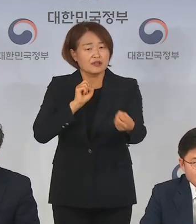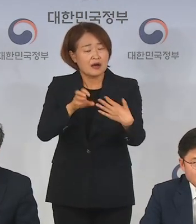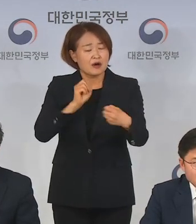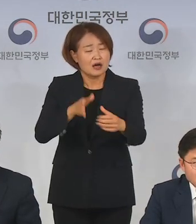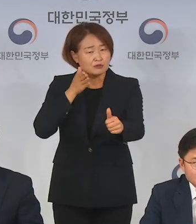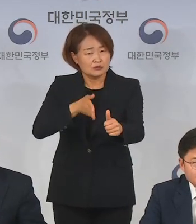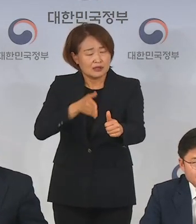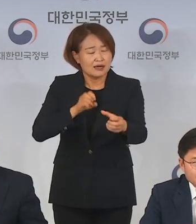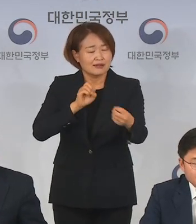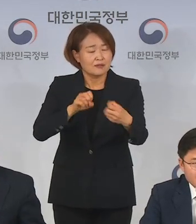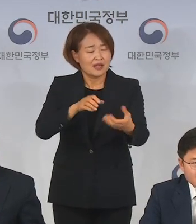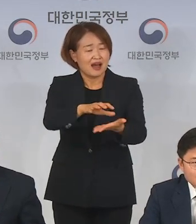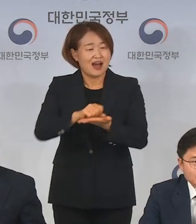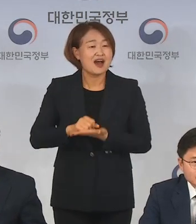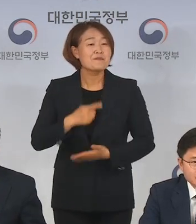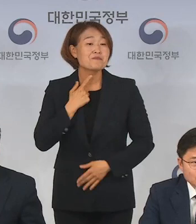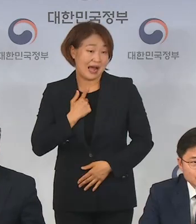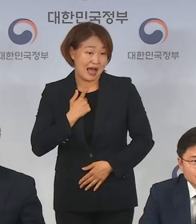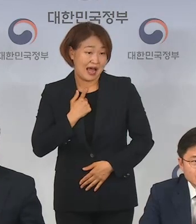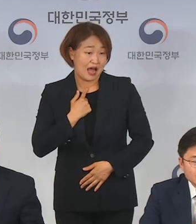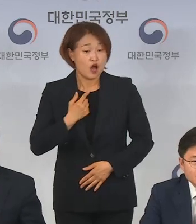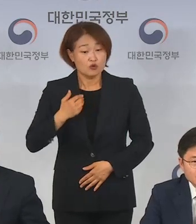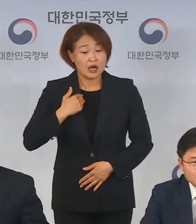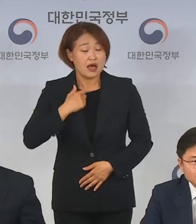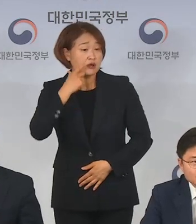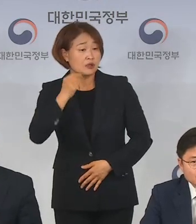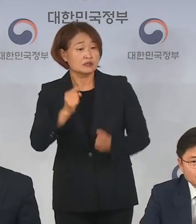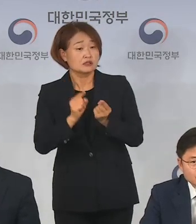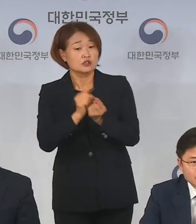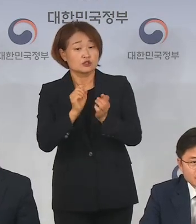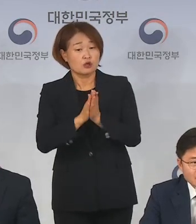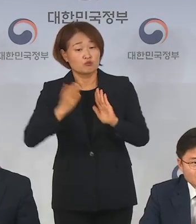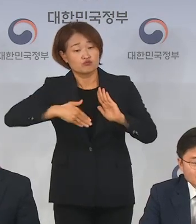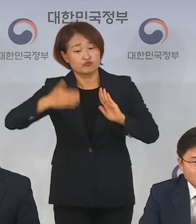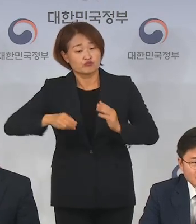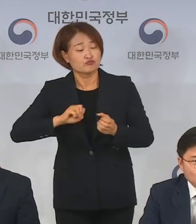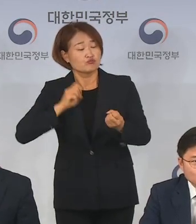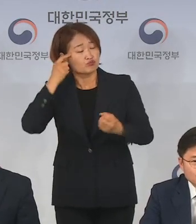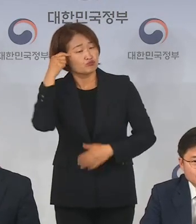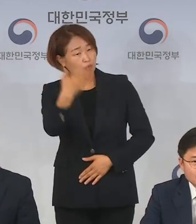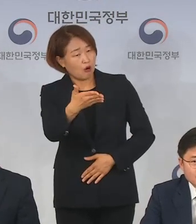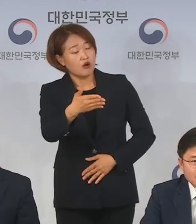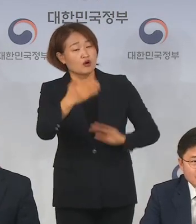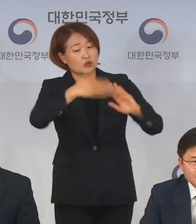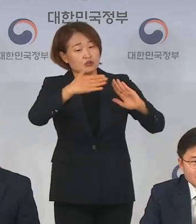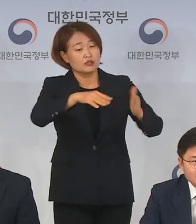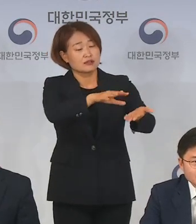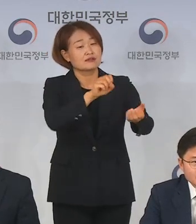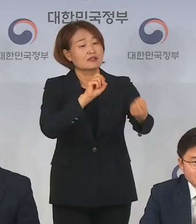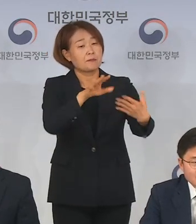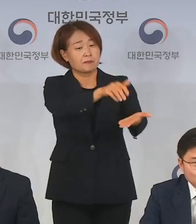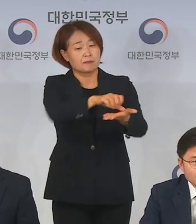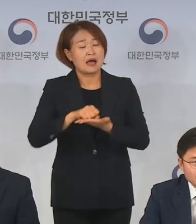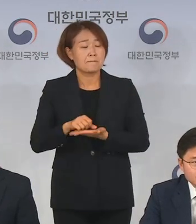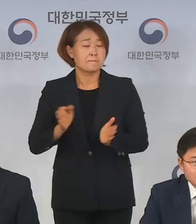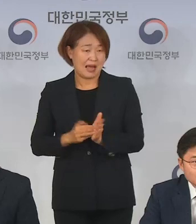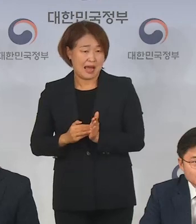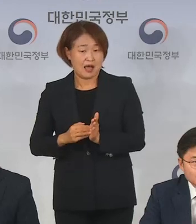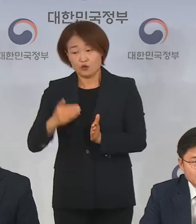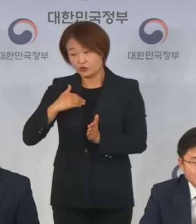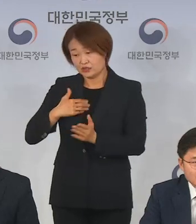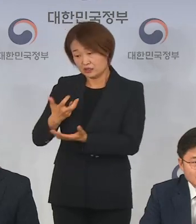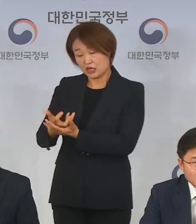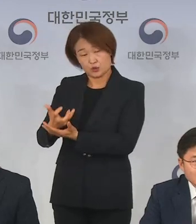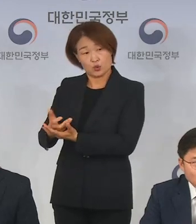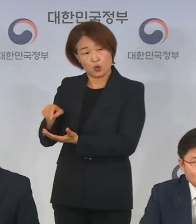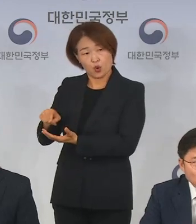있습니다. 예, 일본 측에 요청을 해서 일본 측으로부터 저희들이 답변을 받아오고 있고요. 그만큼 저희들이 갖고 있는